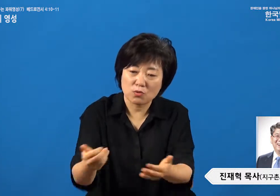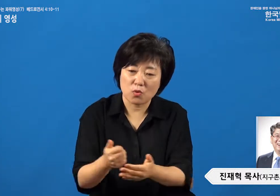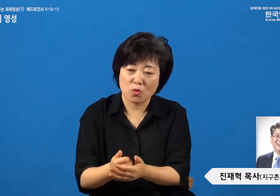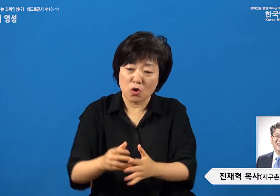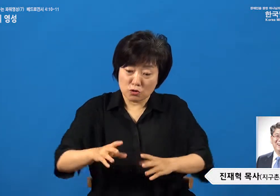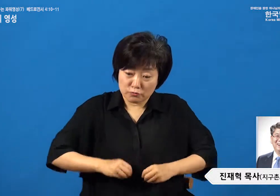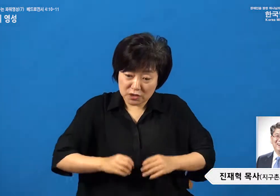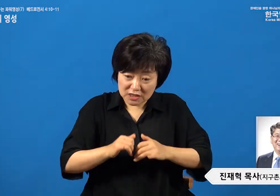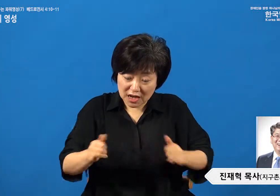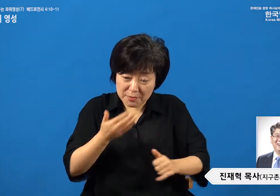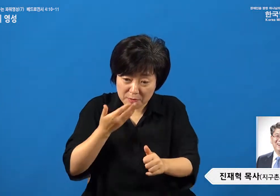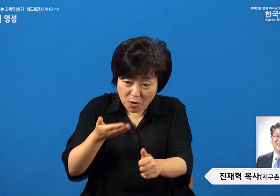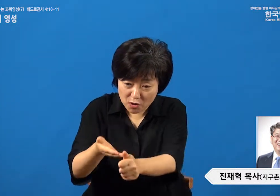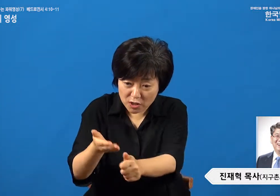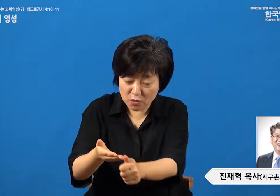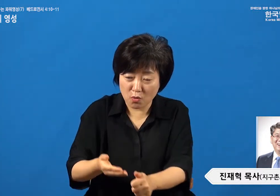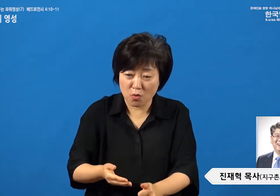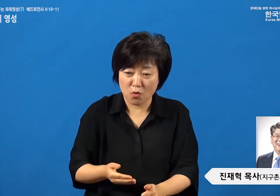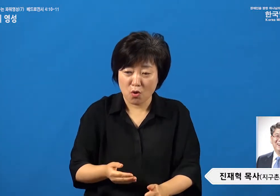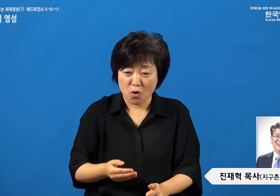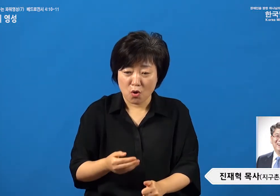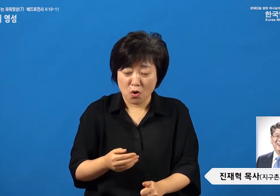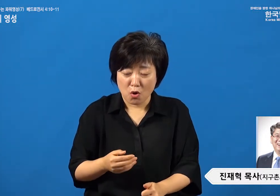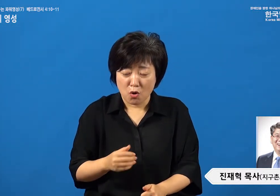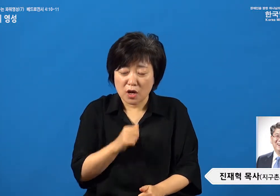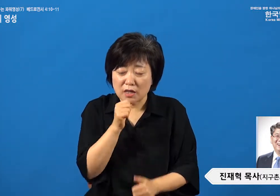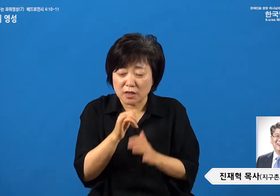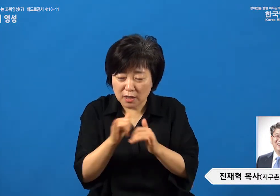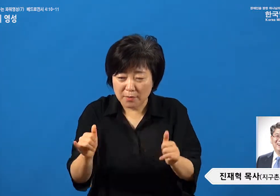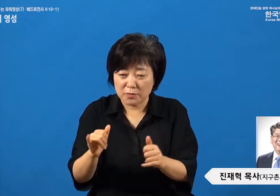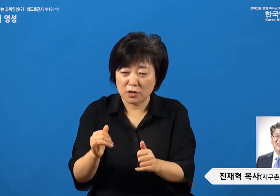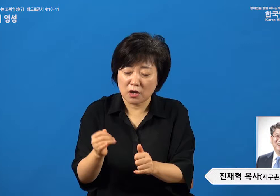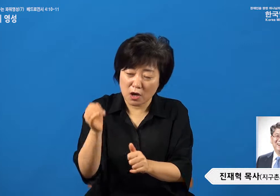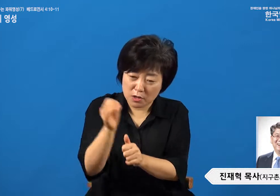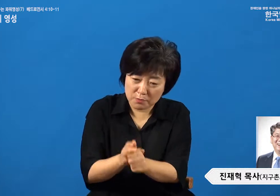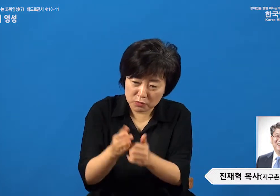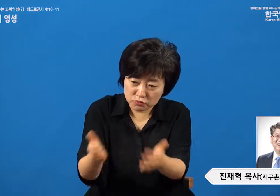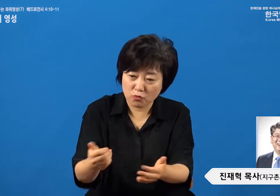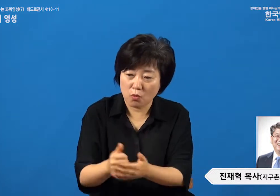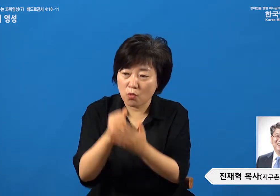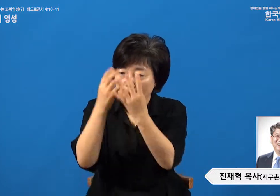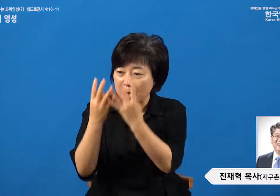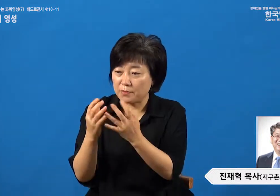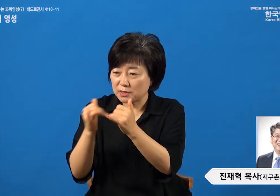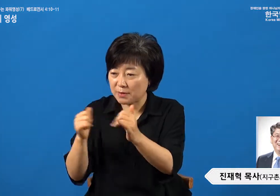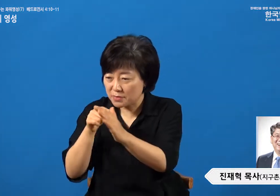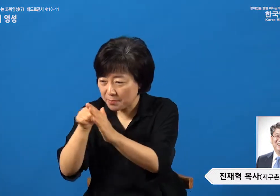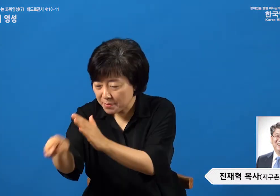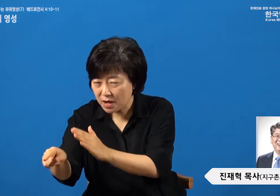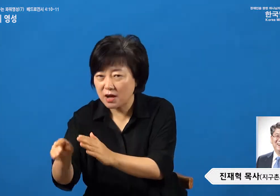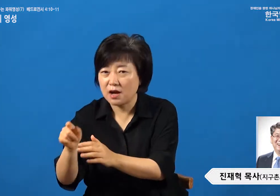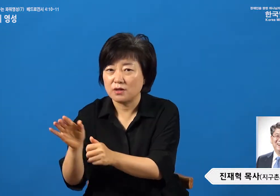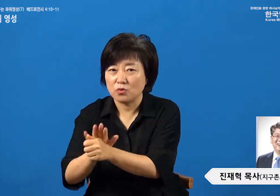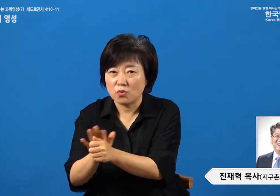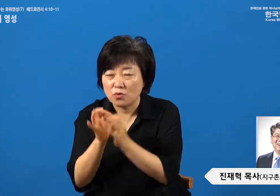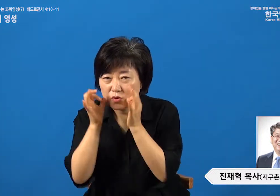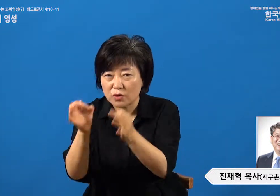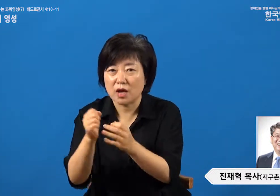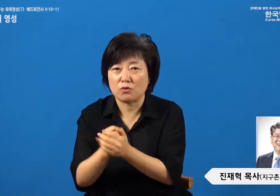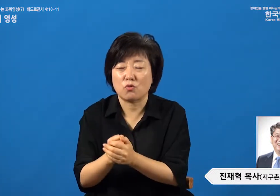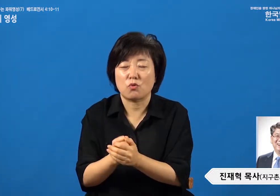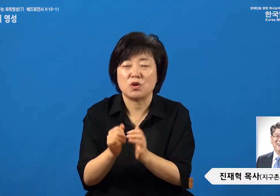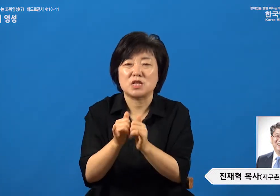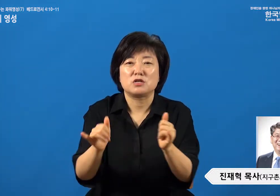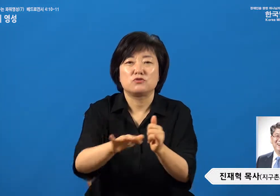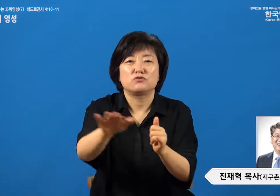사람을 먹이려고 했고, 헐벗은 사람에게 옷을 입혀주려고 했었고, 감옥에 있는 사람들을 방문하려고 노력했고, 인류를